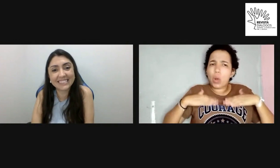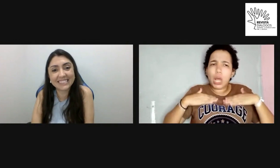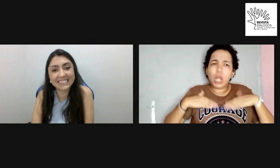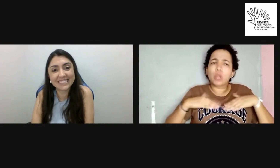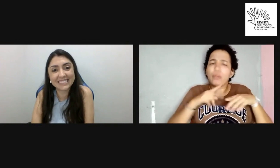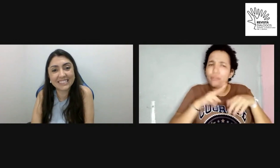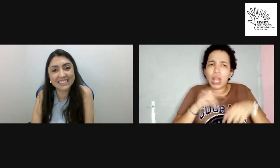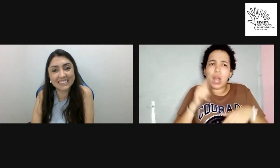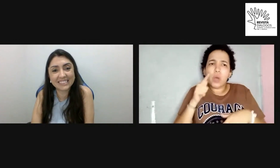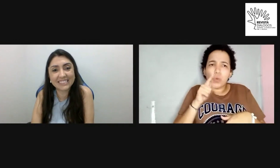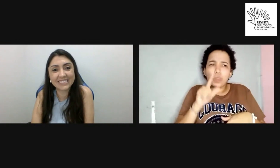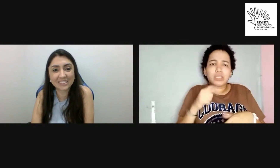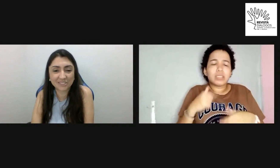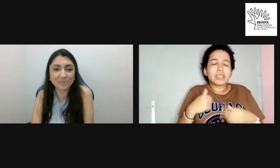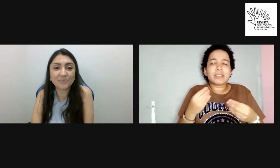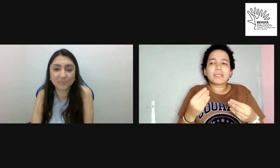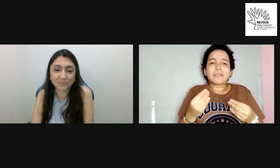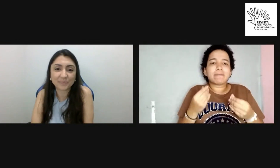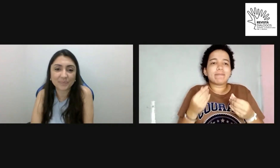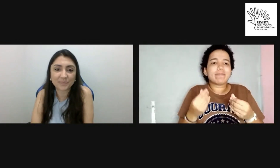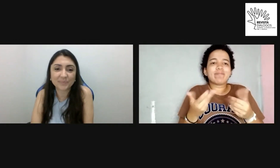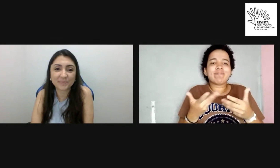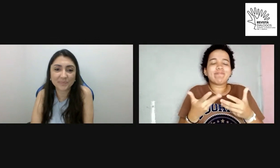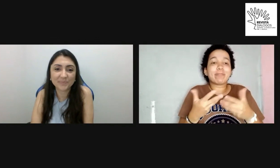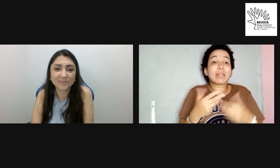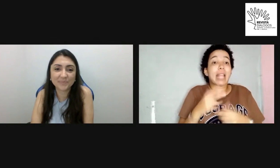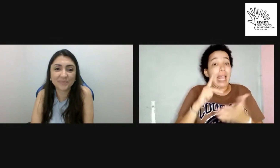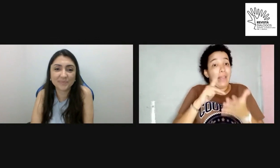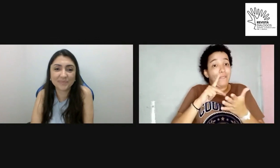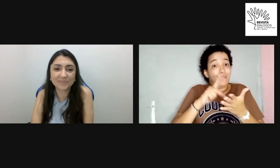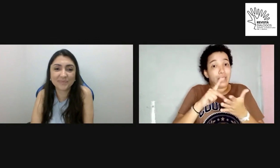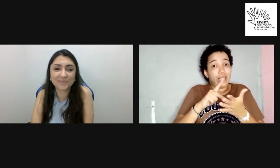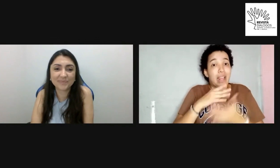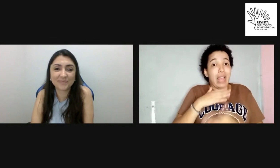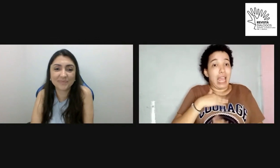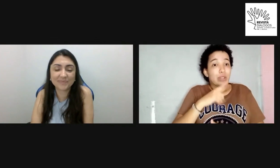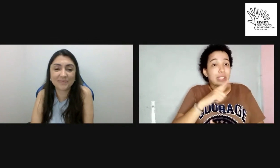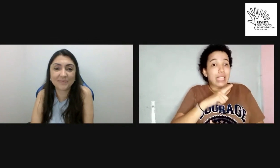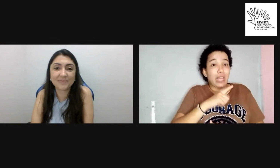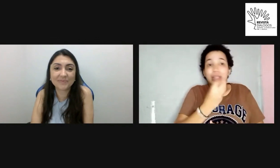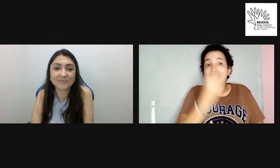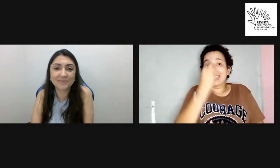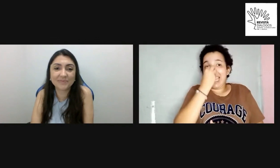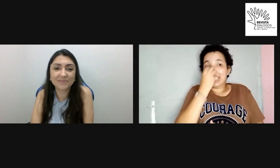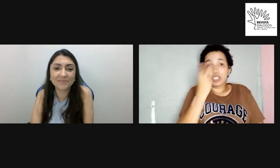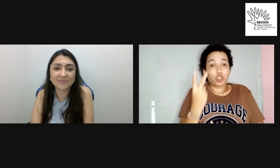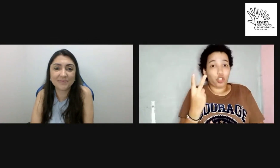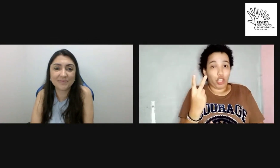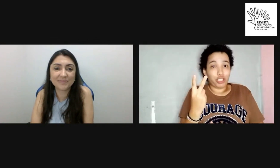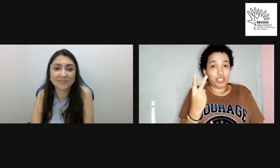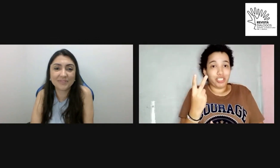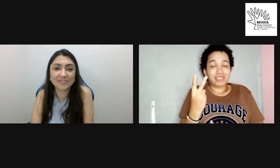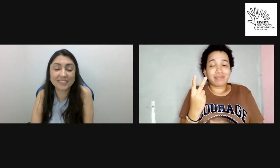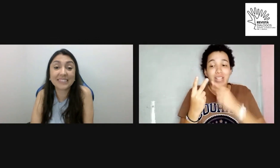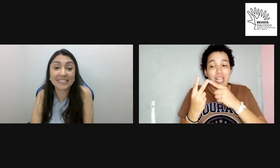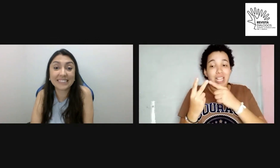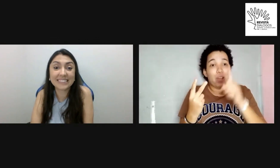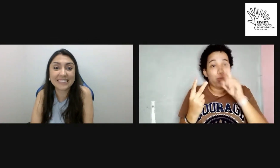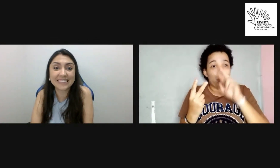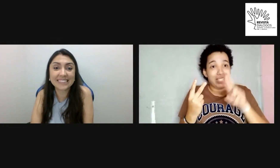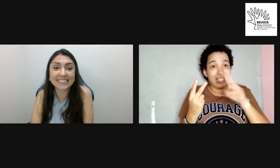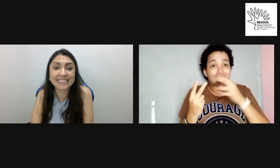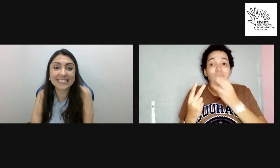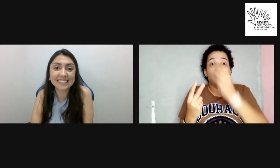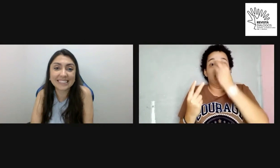de trabalho me dizia, fica tranquila, você vai conseguir. E, na verdade, eu tenho dois personagens. Um que